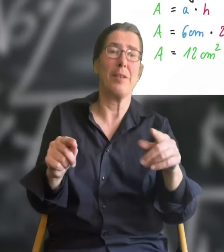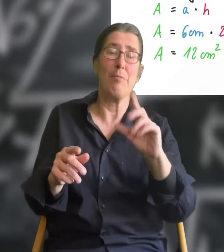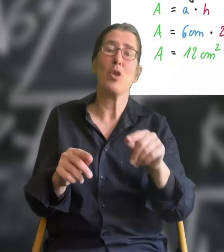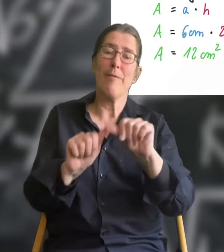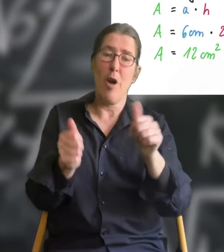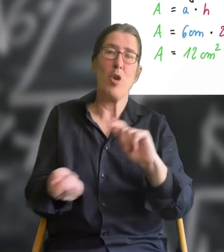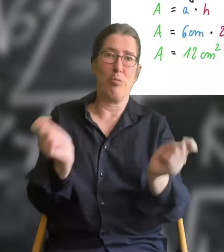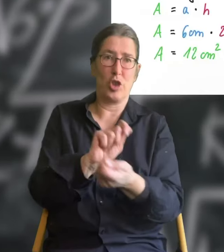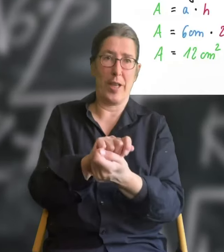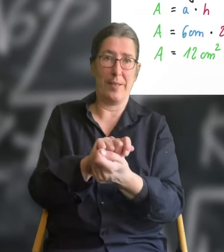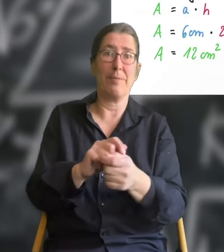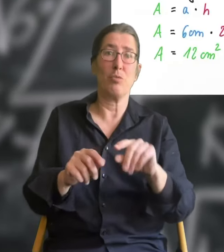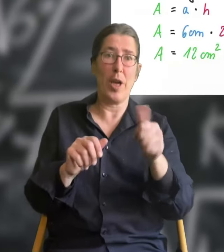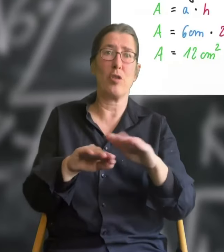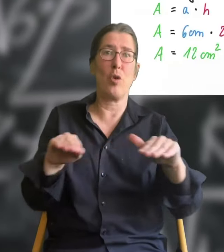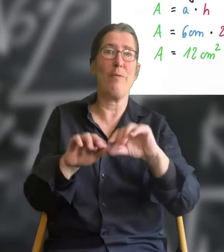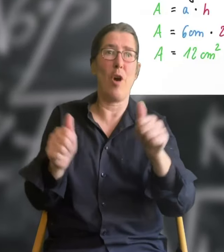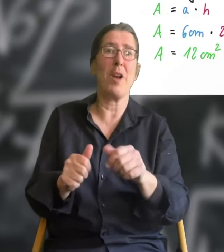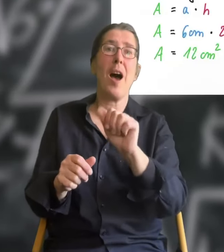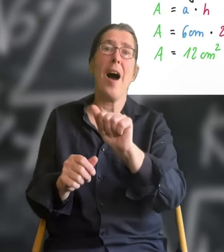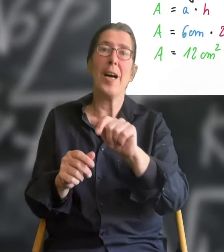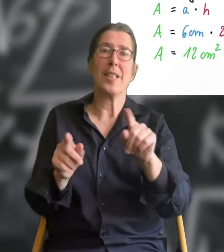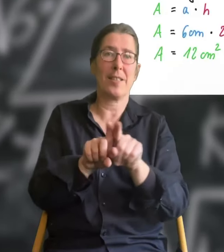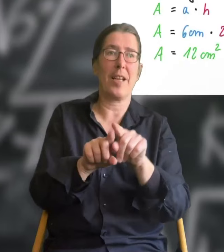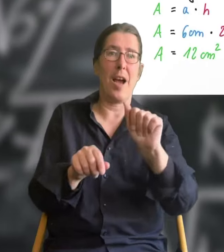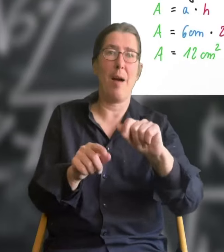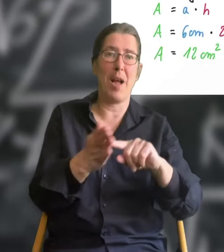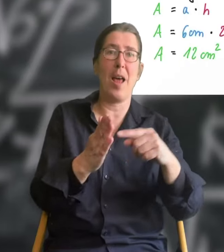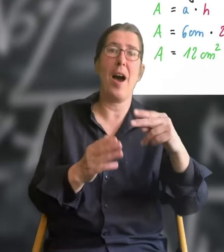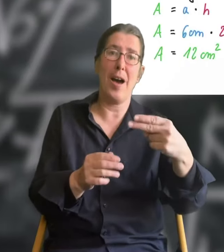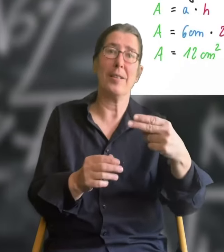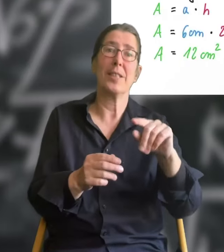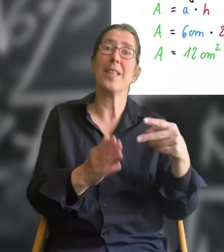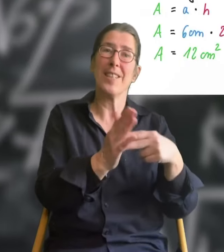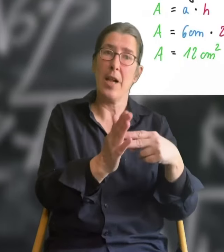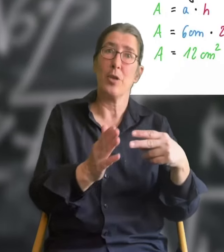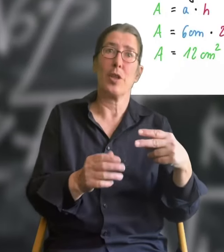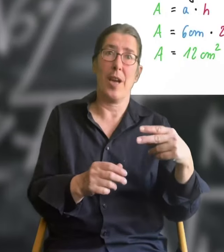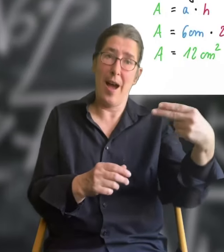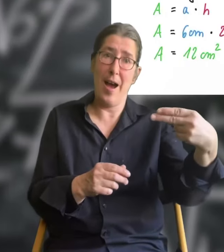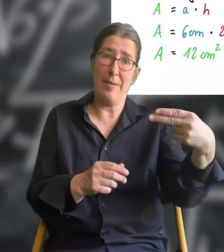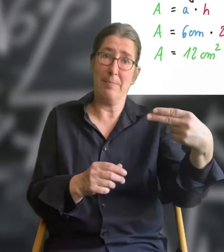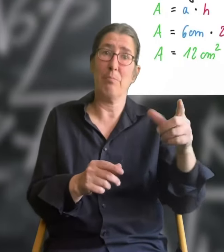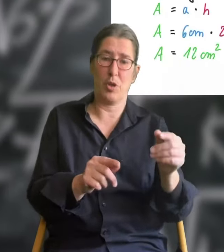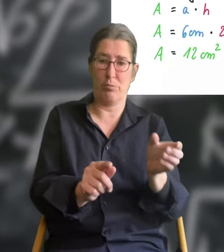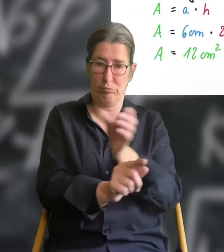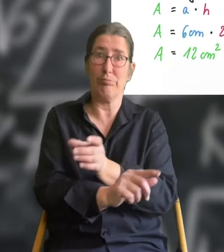Berechnung des Flächeninhalts. A ist gleich A mal H. Ich teile durch H, um das A auf eine Seite zu stellen, also A geteilt